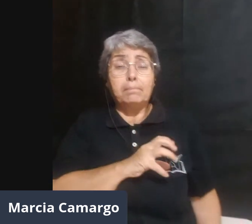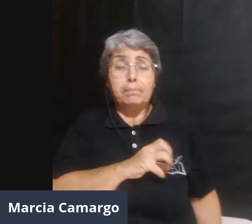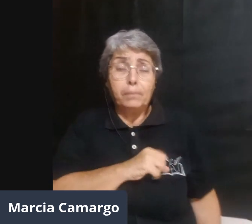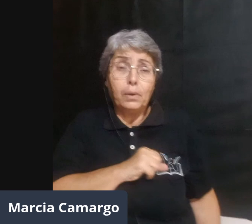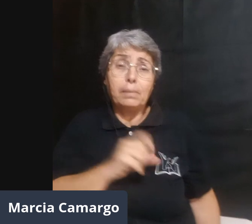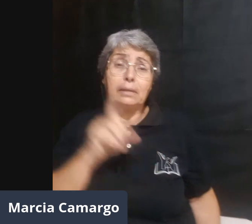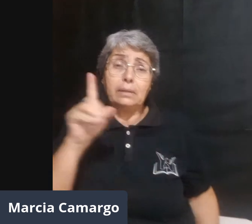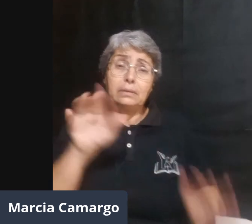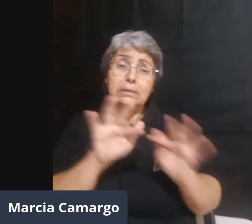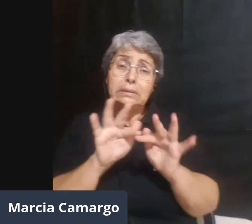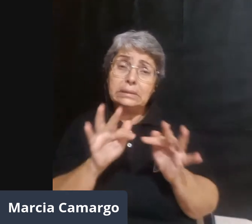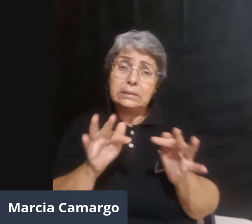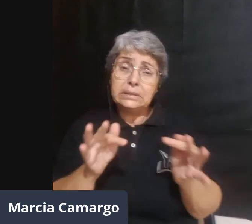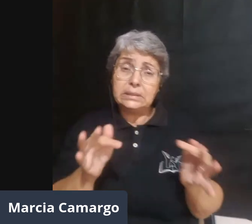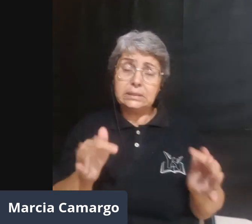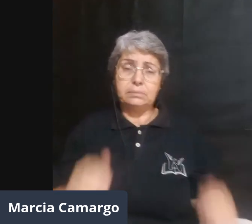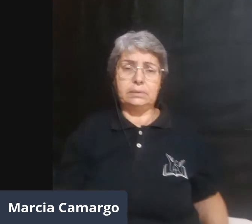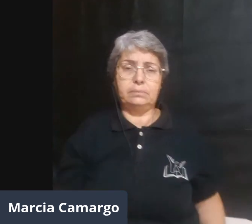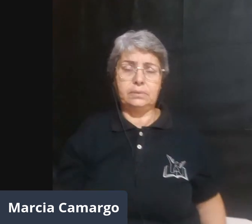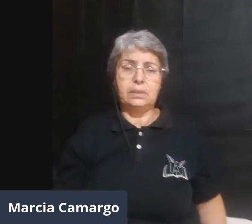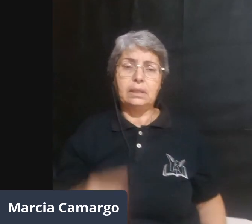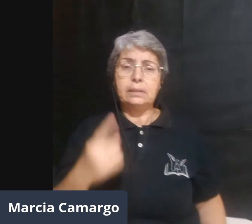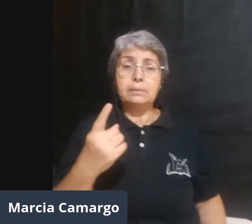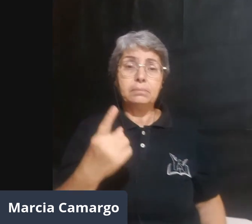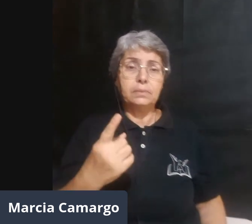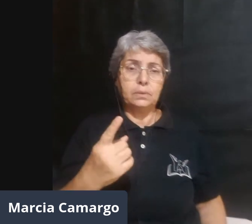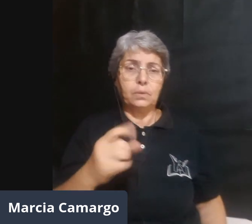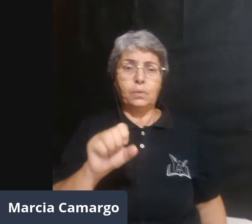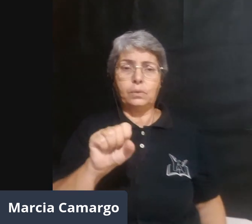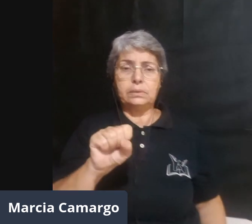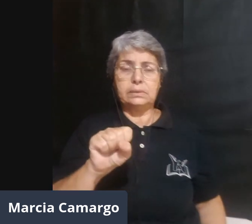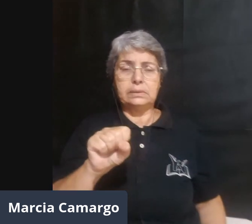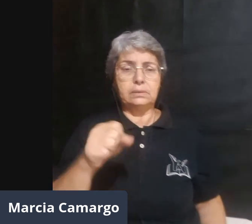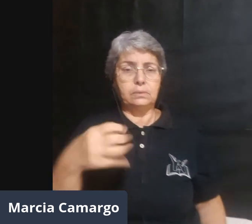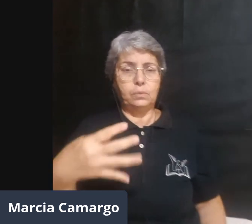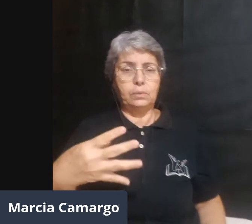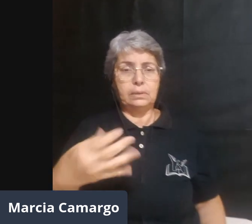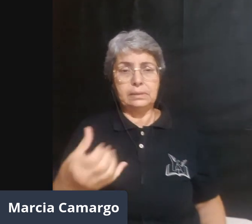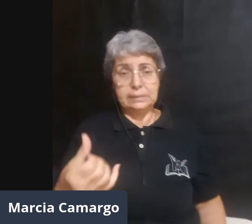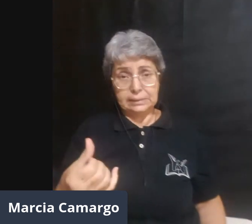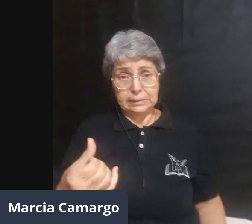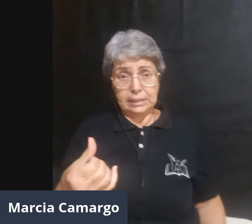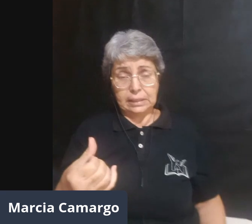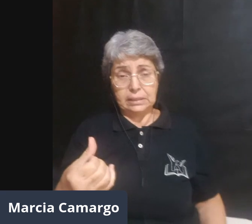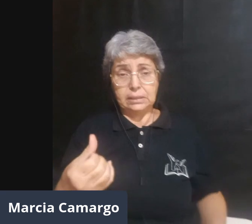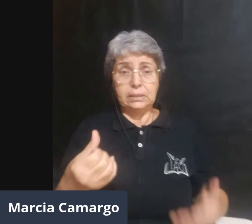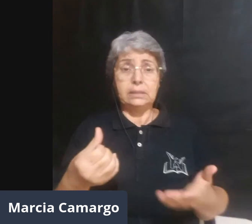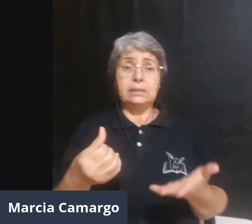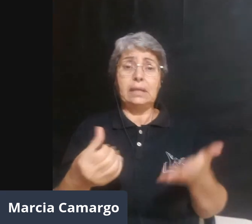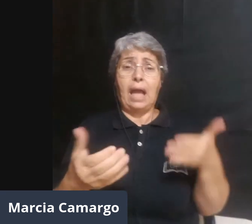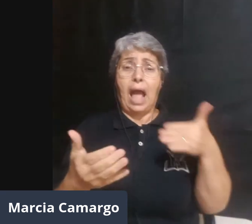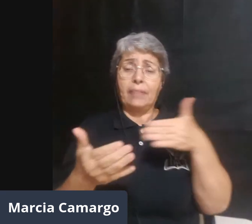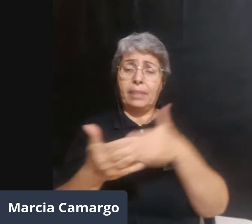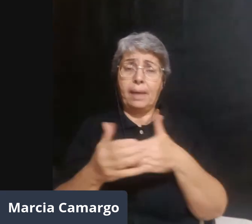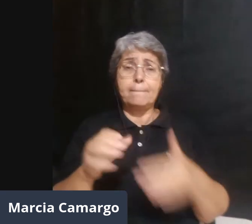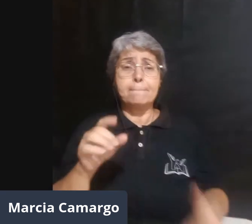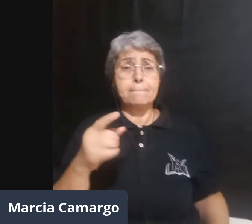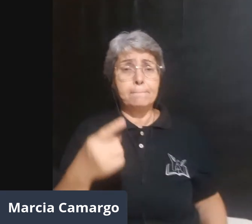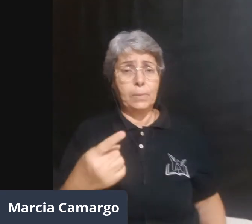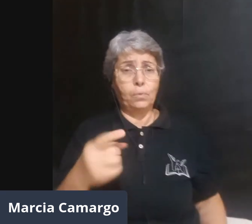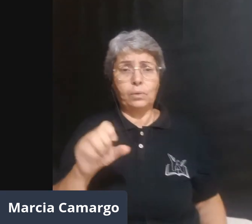50 membros em 1846 para mais de 2.000 em 1855.